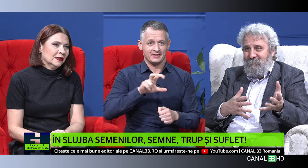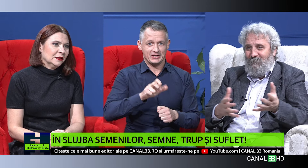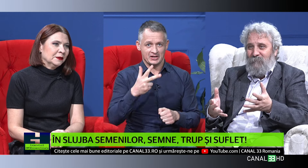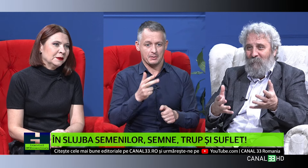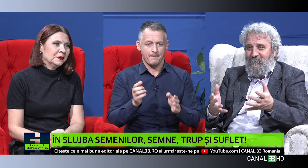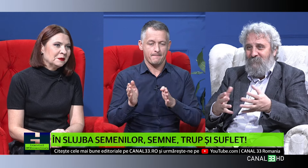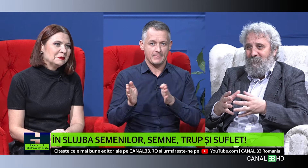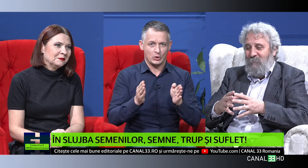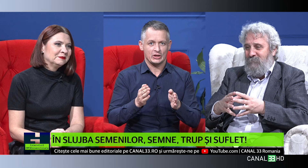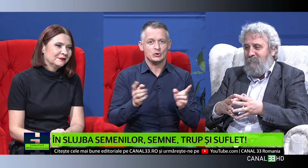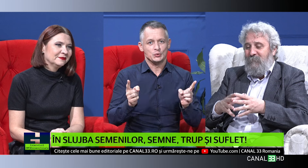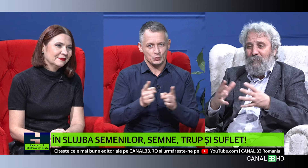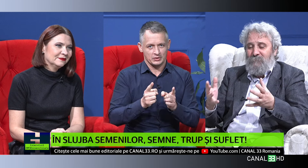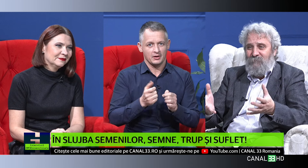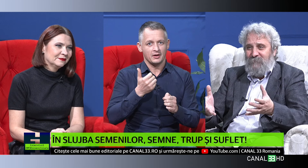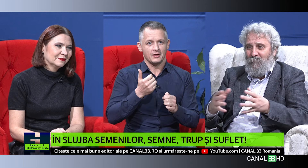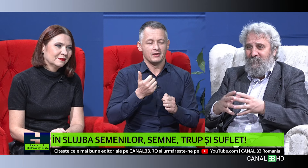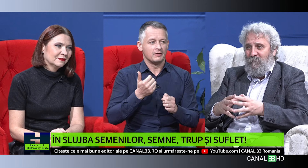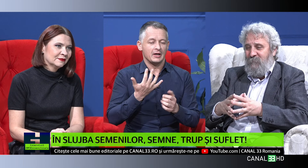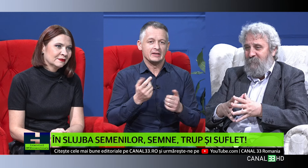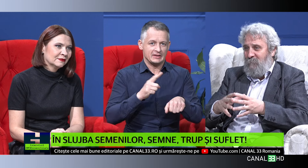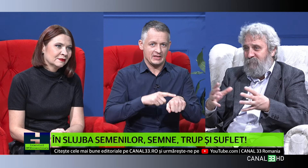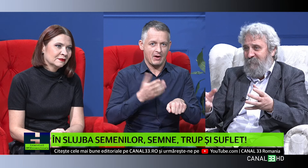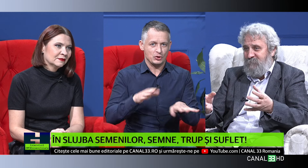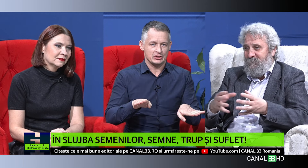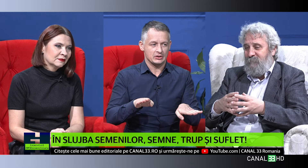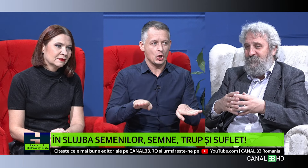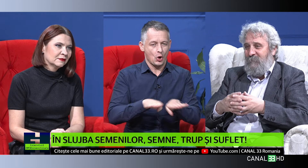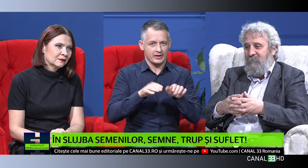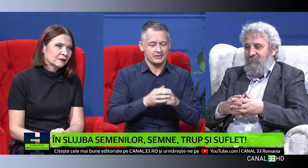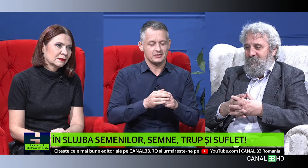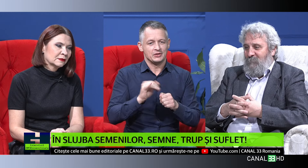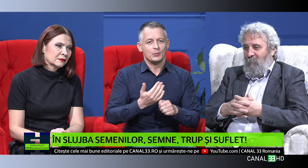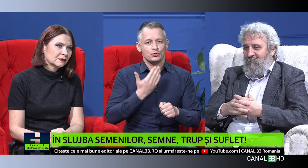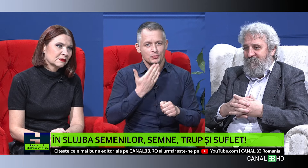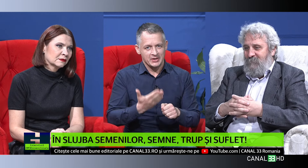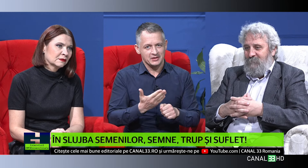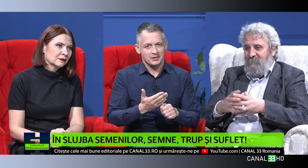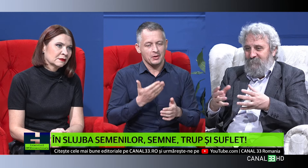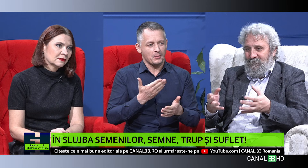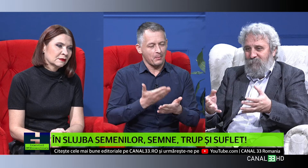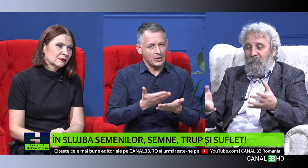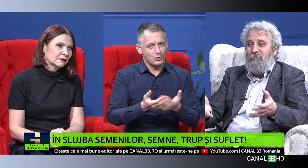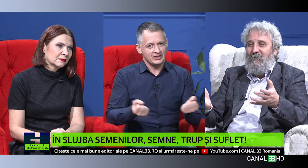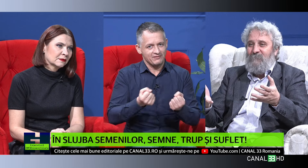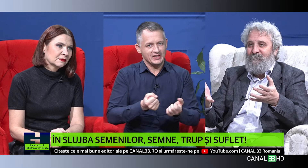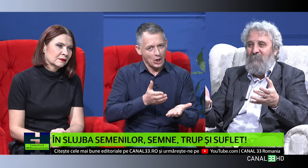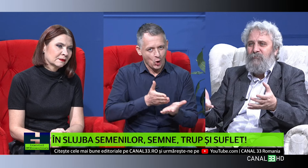cât a fost colegă cu noi, dar îi mulțumesc foarte mult pentru perioada constantă pe care o are în slujba